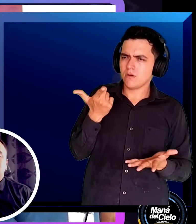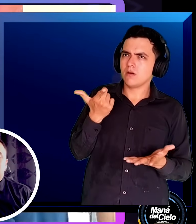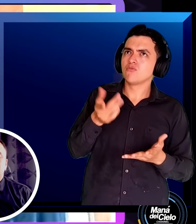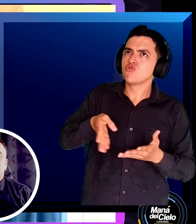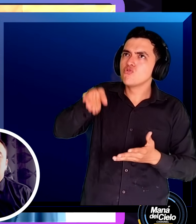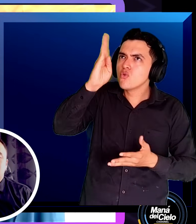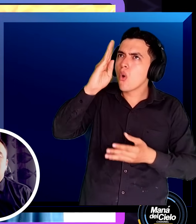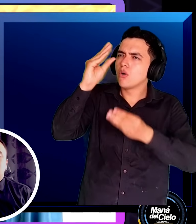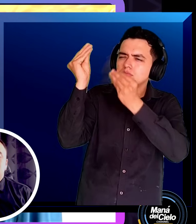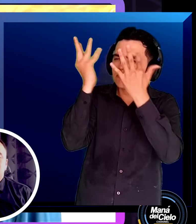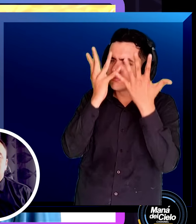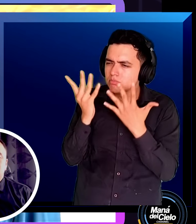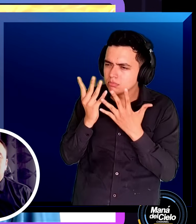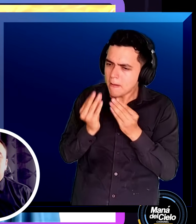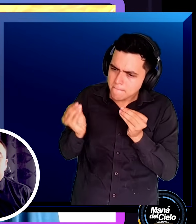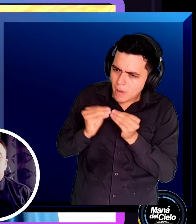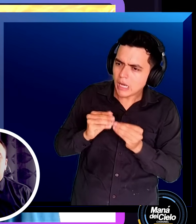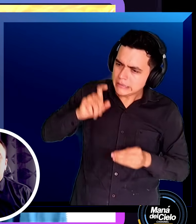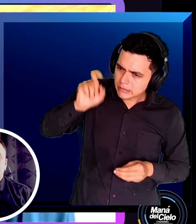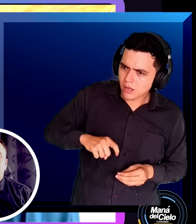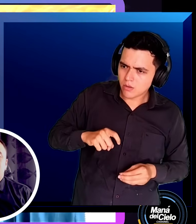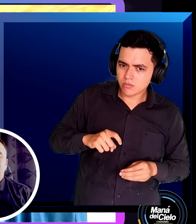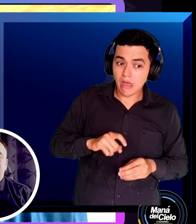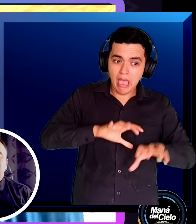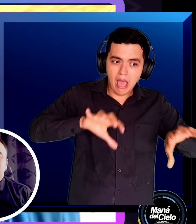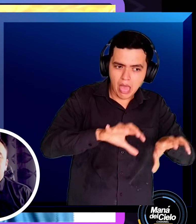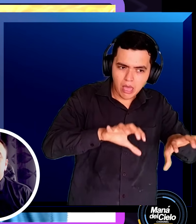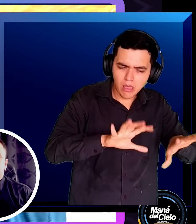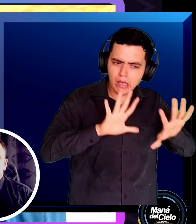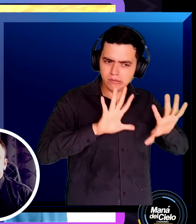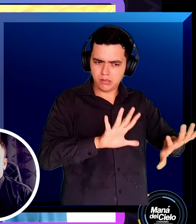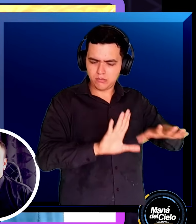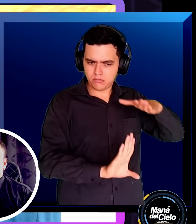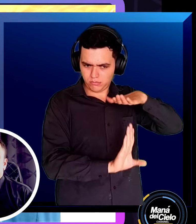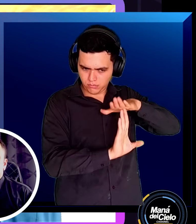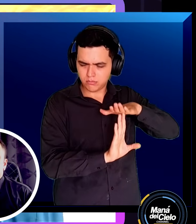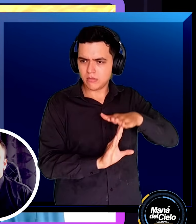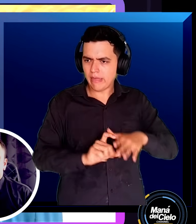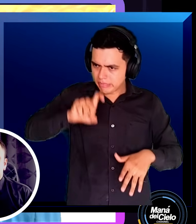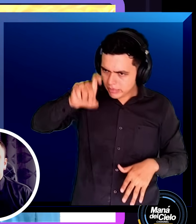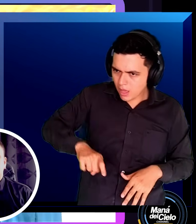solicité a los padres de familia, escuchen lo que dice,